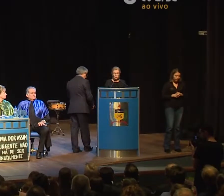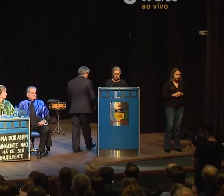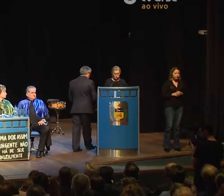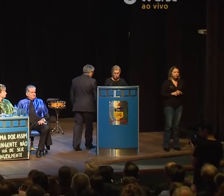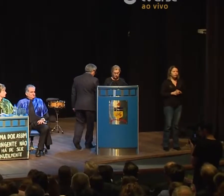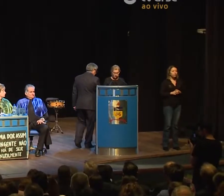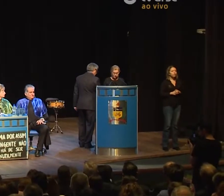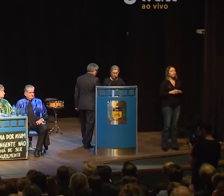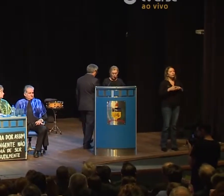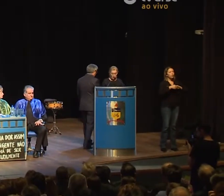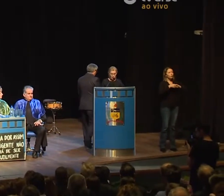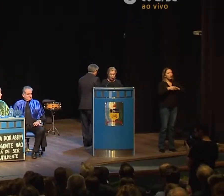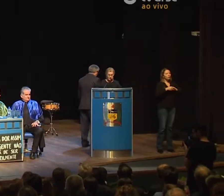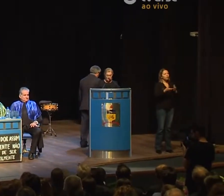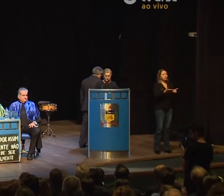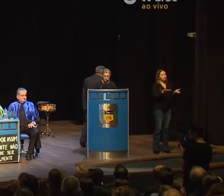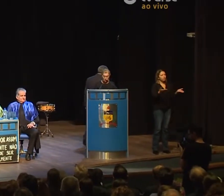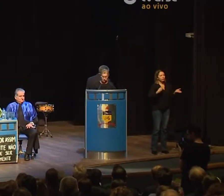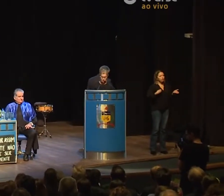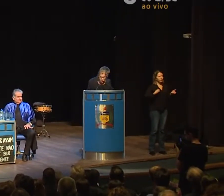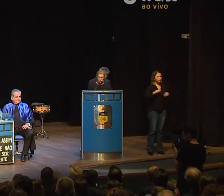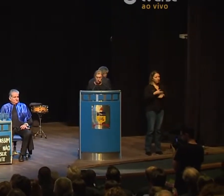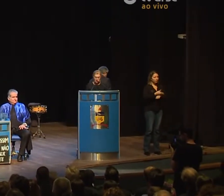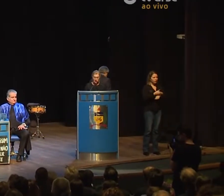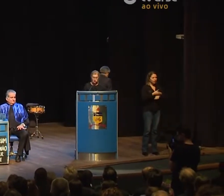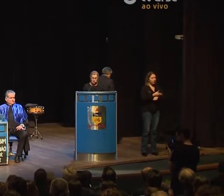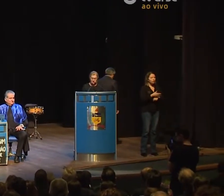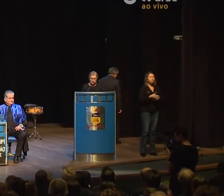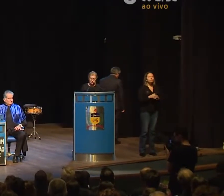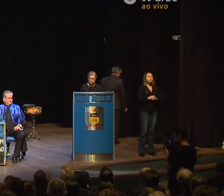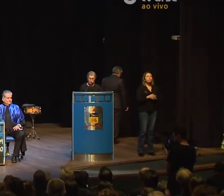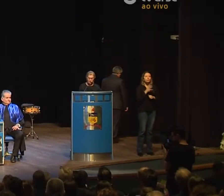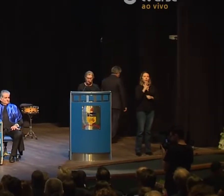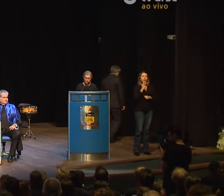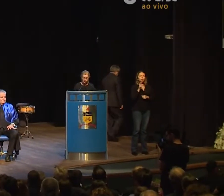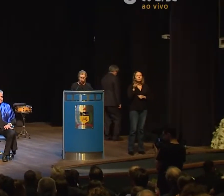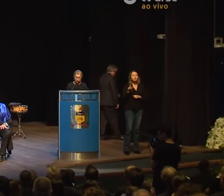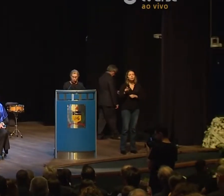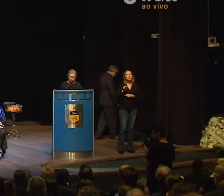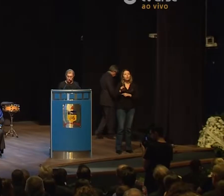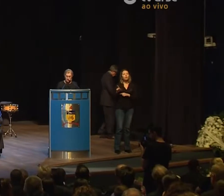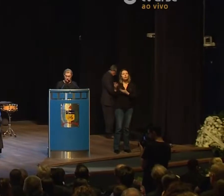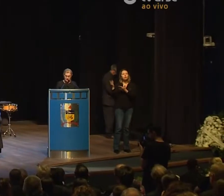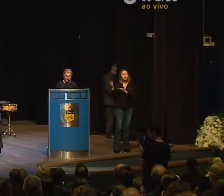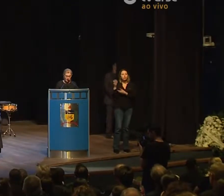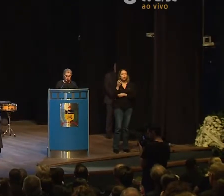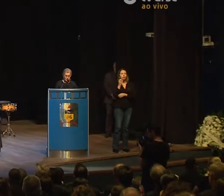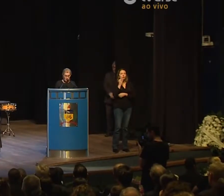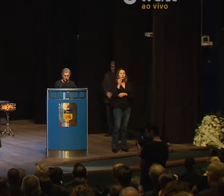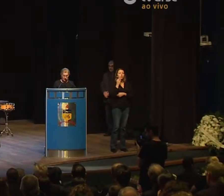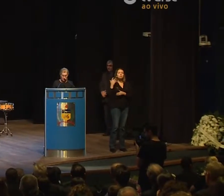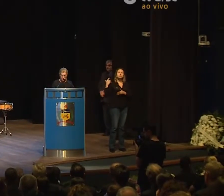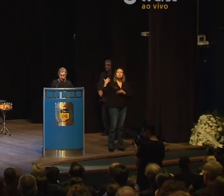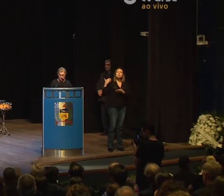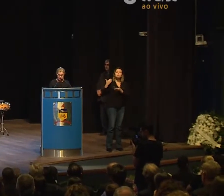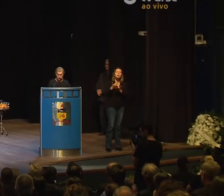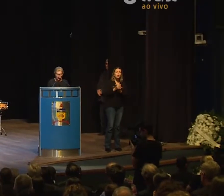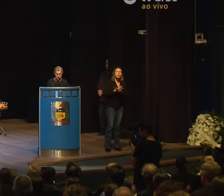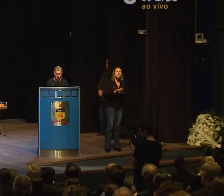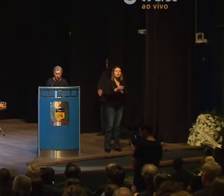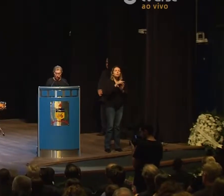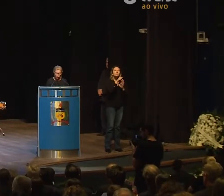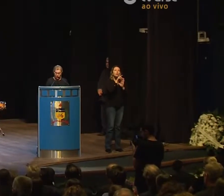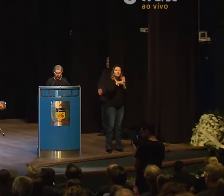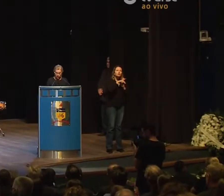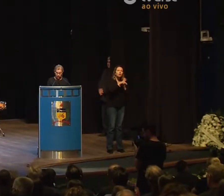Cumprimento a todos. Conhecemos o professor Luiz Carlos Cancelias de Olivo quando se iniciaram os projetos de